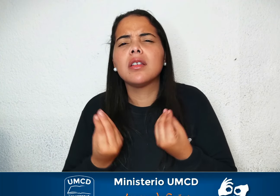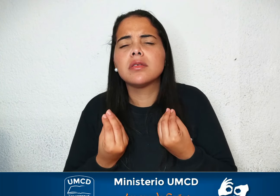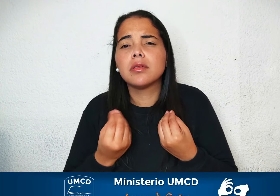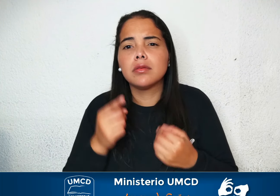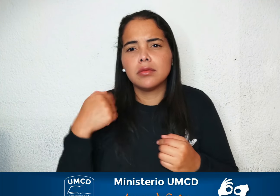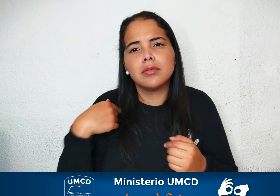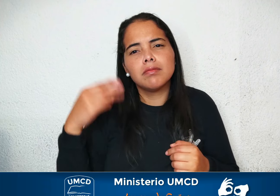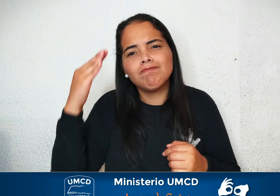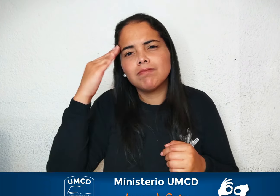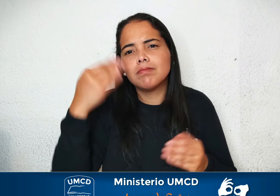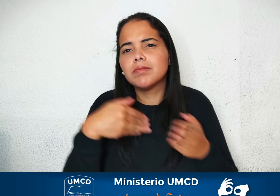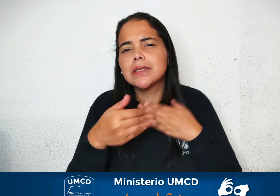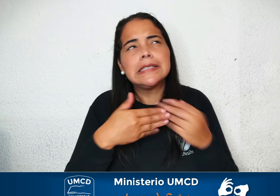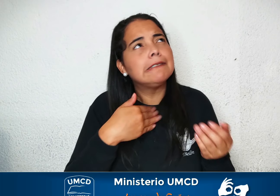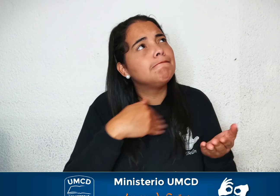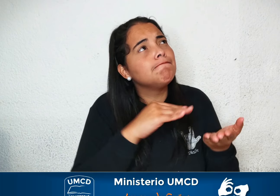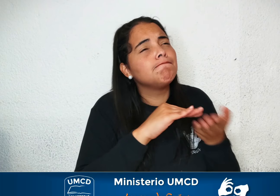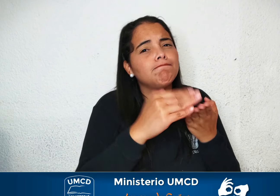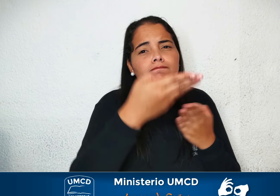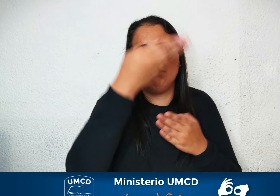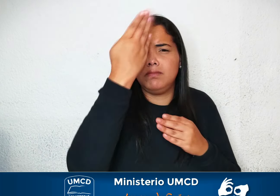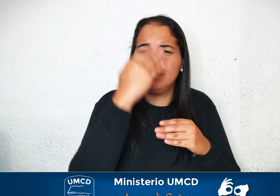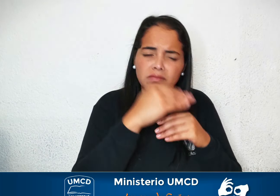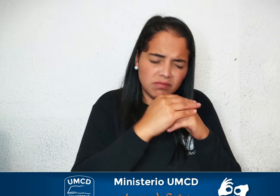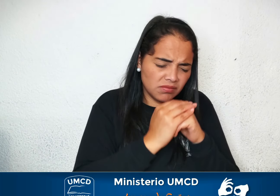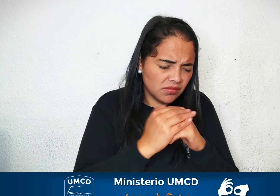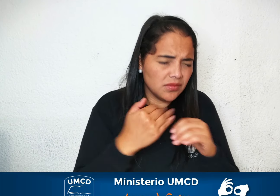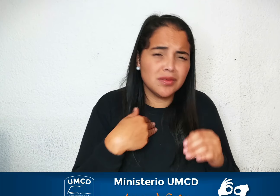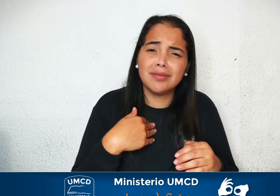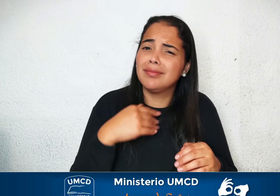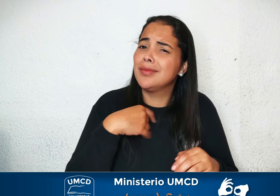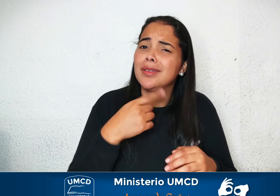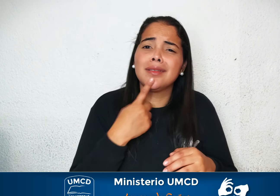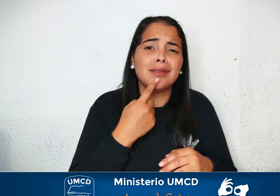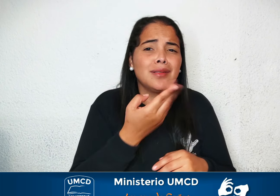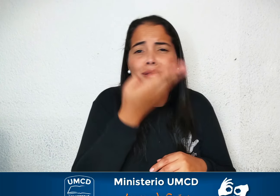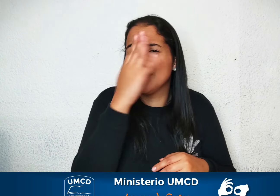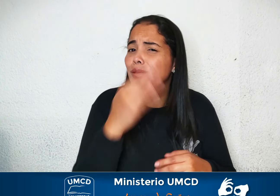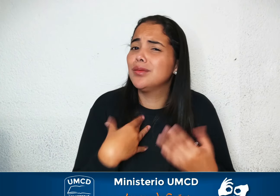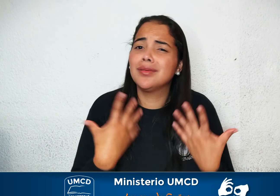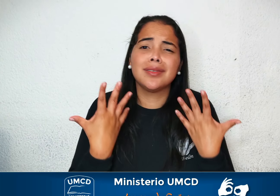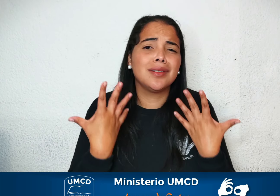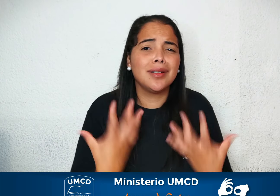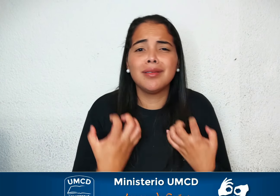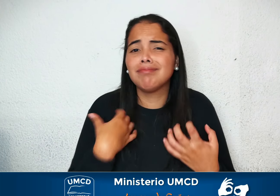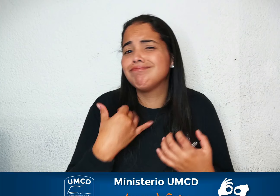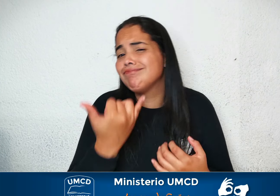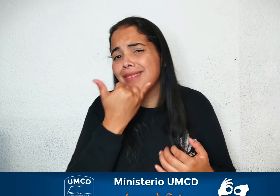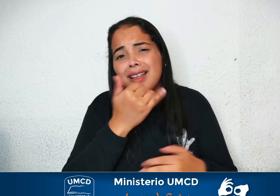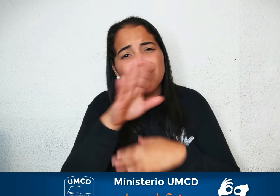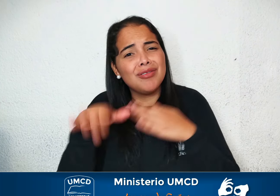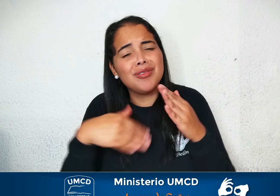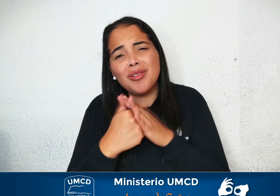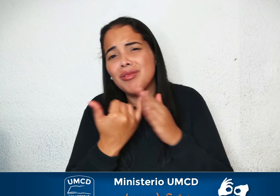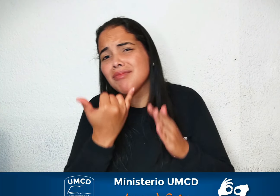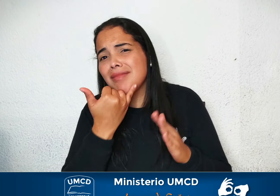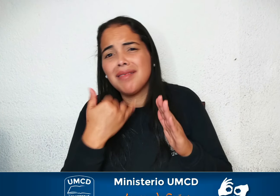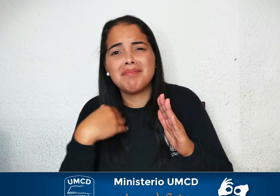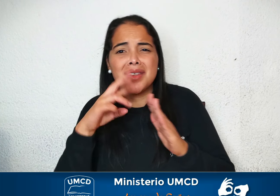ellos? Reconocieron que habían pecado. Sí, se compungieron en el alma, reconocieron su